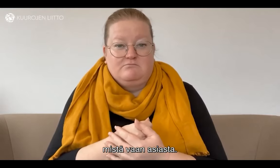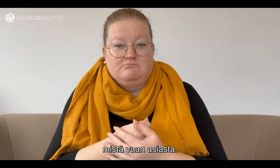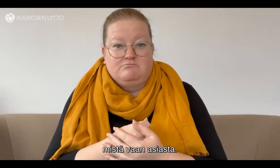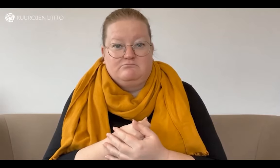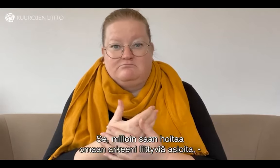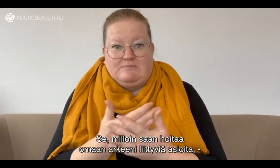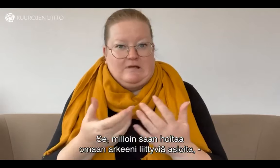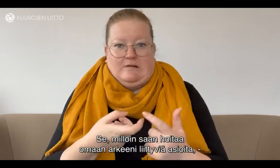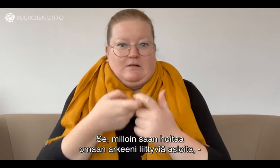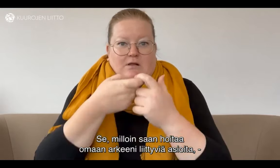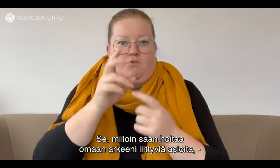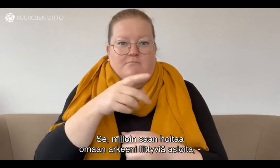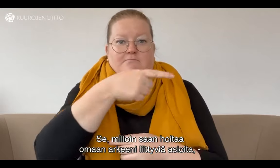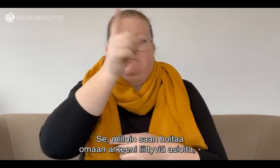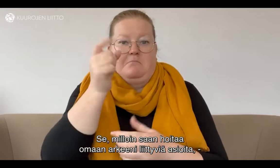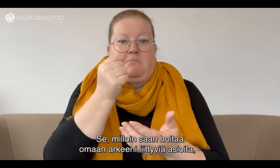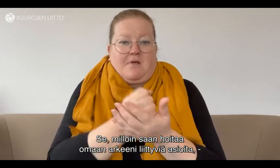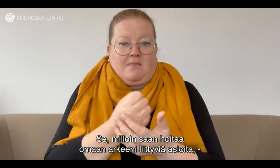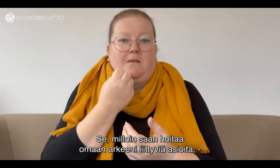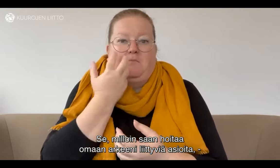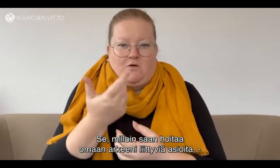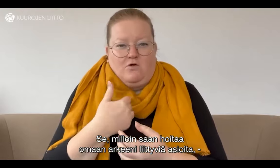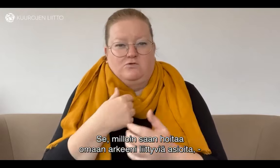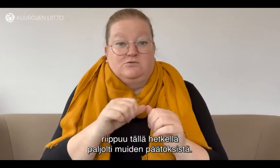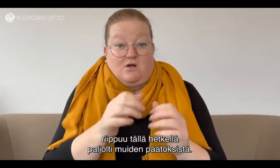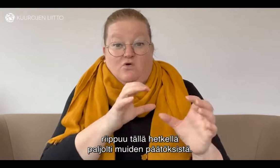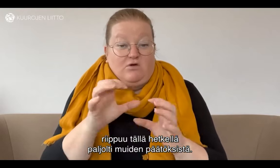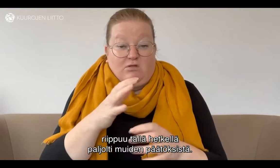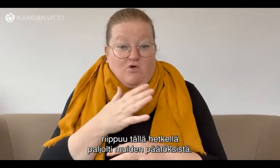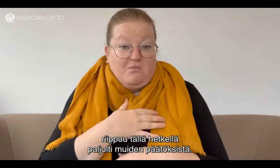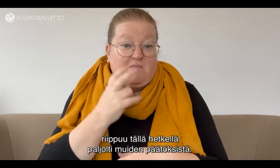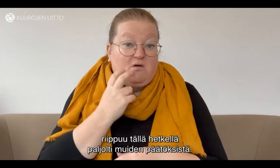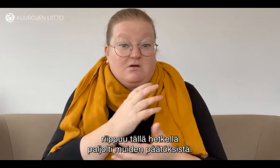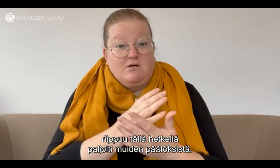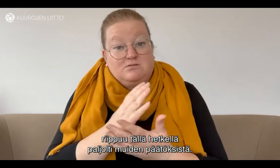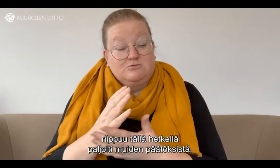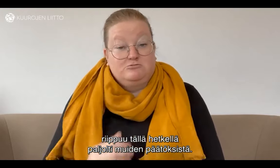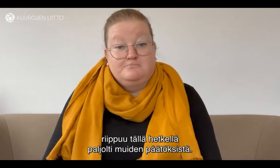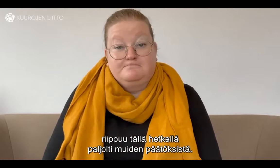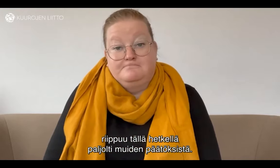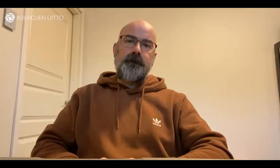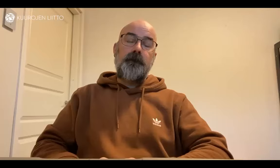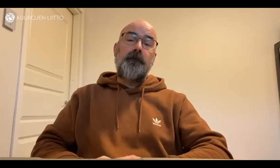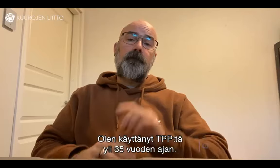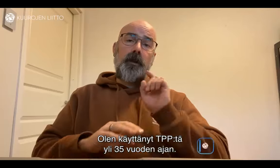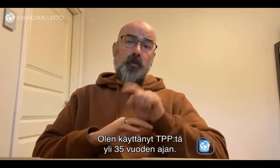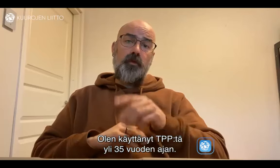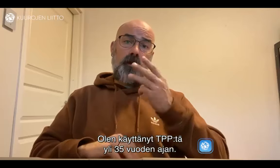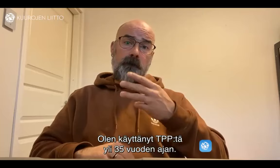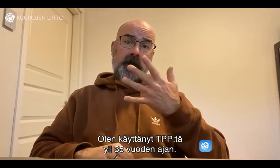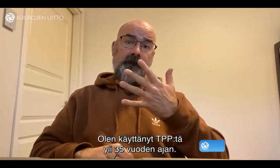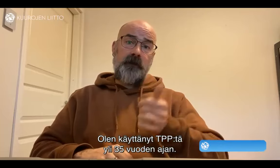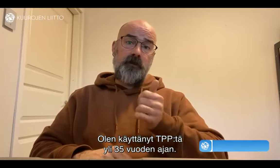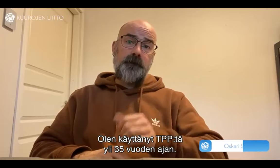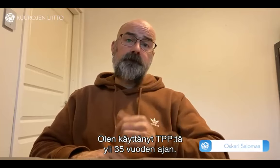on mahdollisuus soittaa milloin tahansa, mistä vaan asiasta. Se, milloin saan hoitaa omaa arkeani